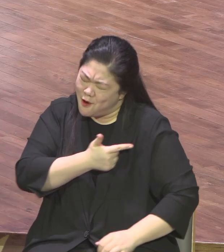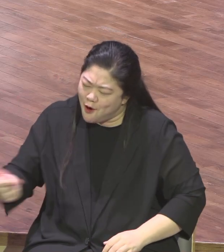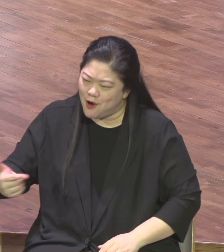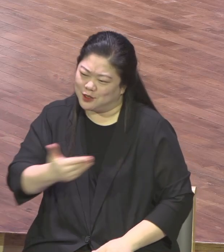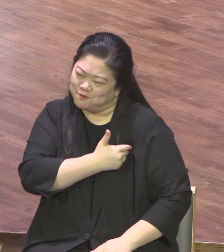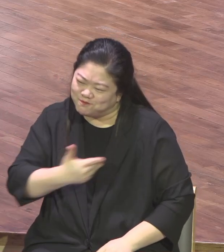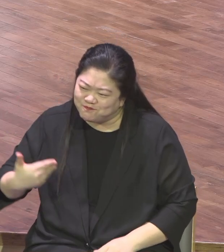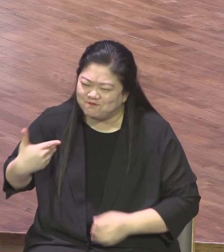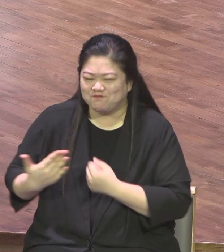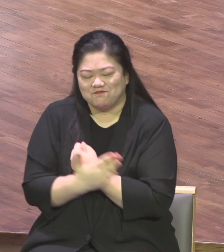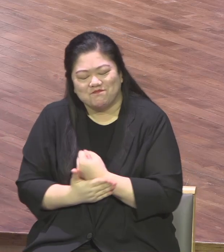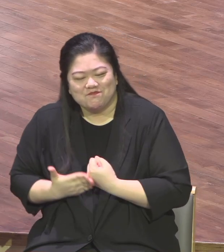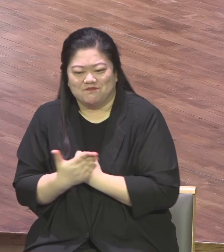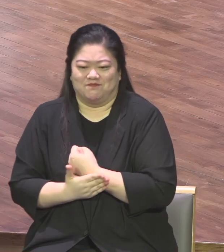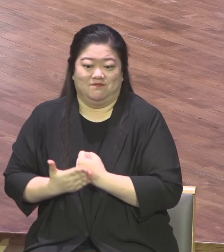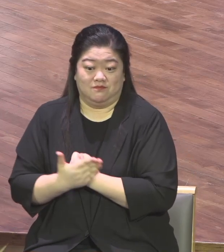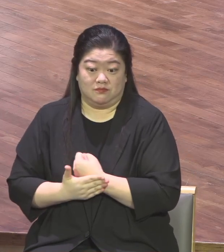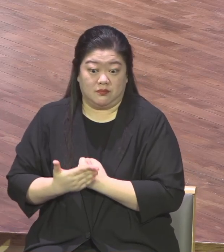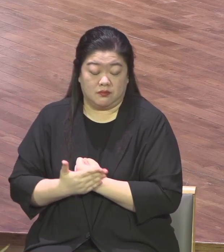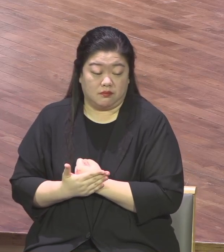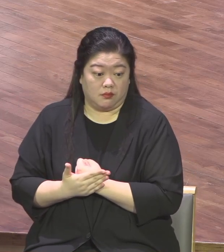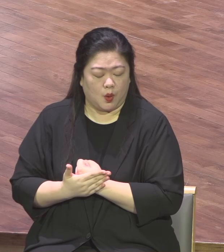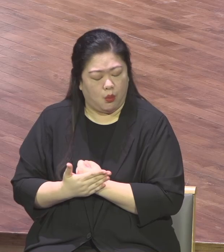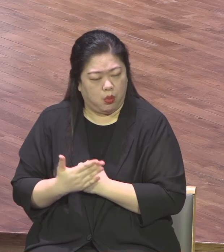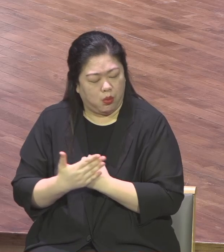여기서 체험하고 살고 있다.